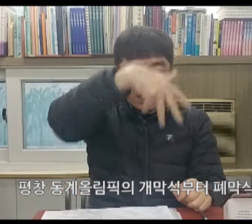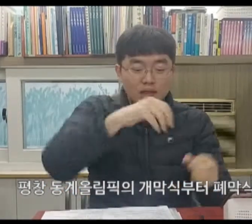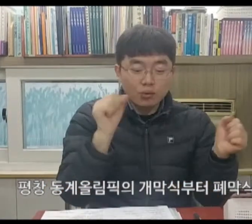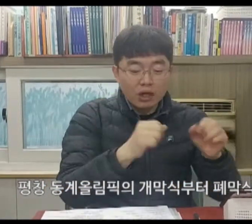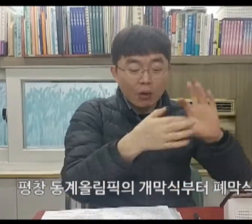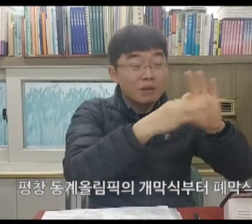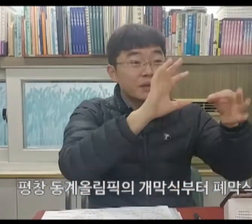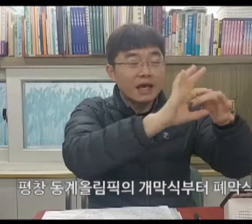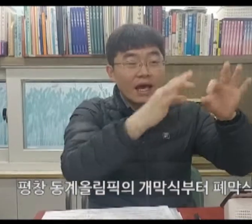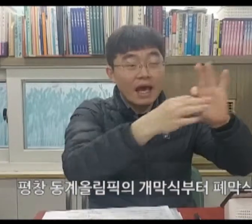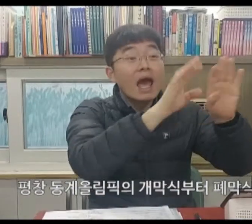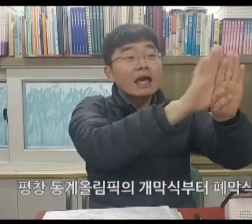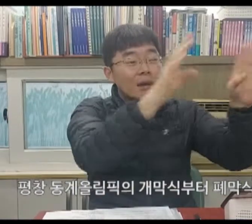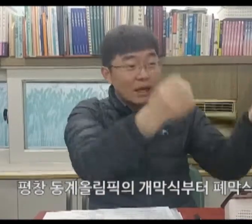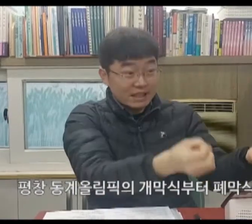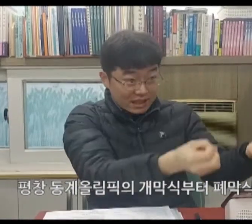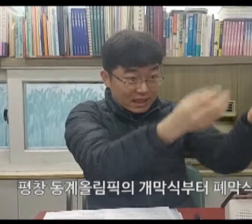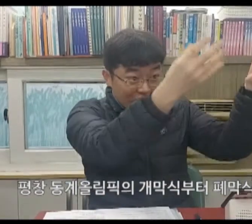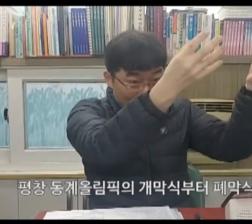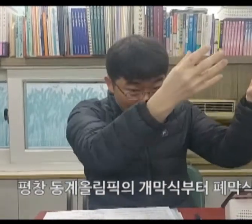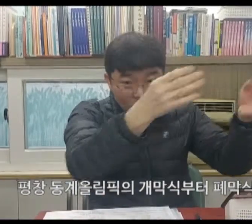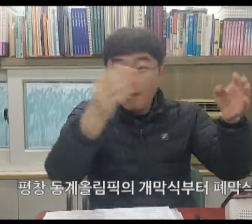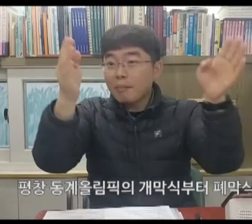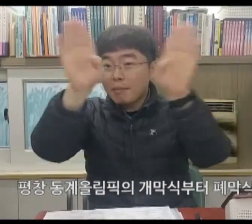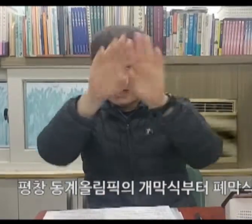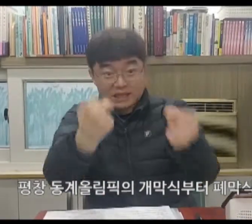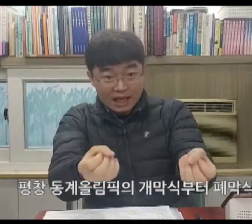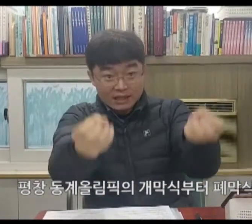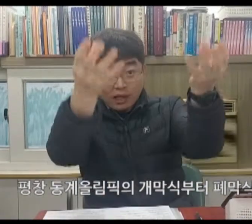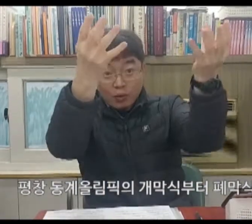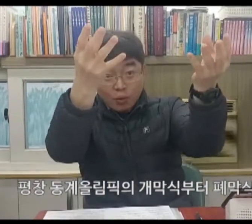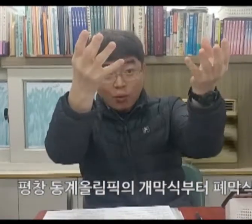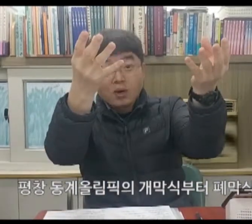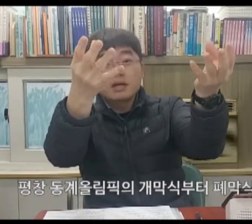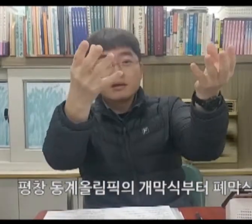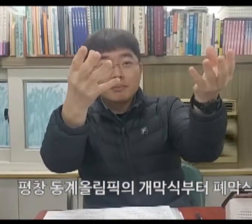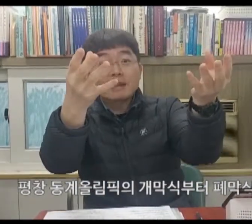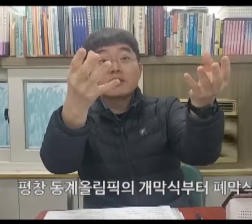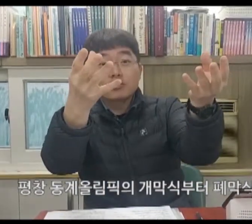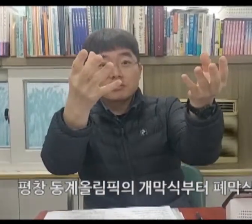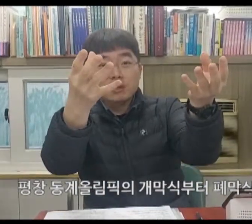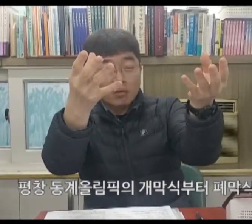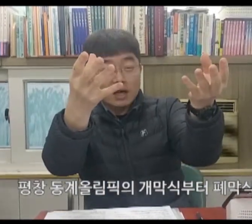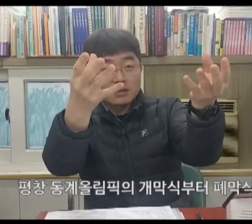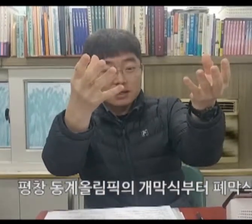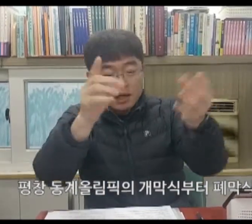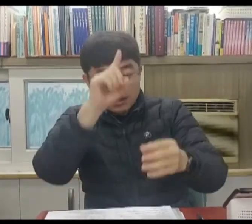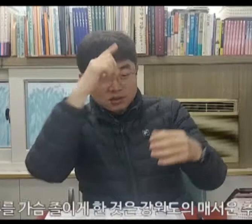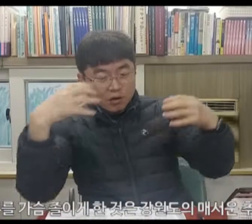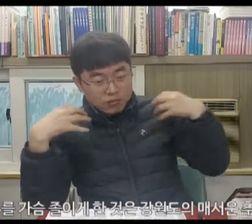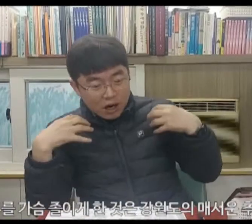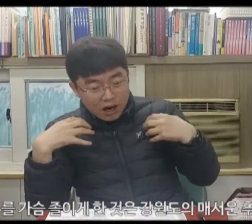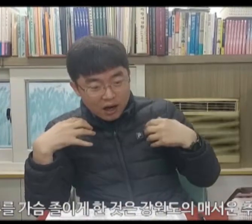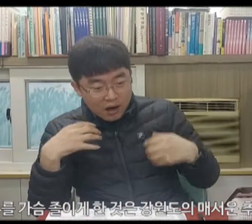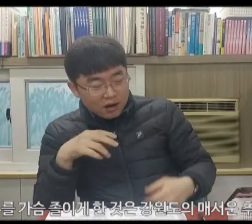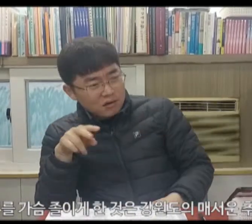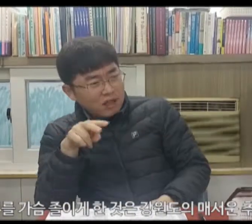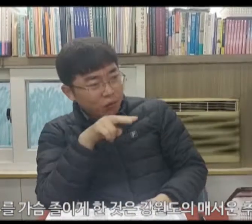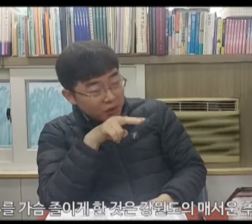평창 동계올림픽의 개막식하고 폐막식에 해놓고 만들어 놓습니다. 공간을. 정부가 이렇게